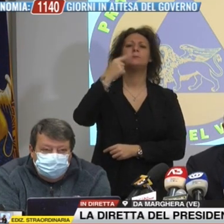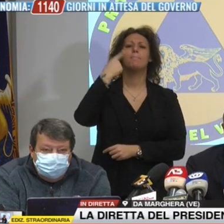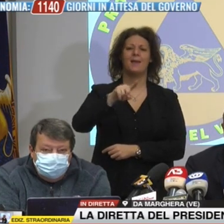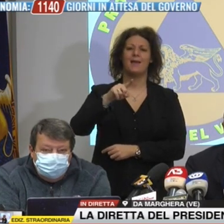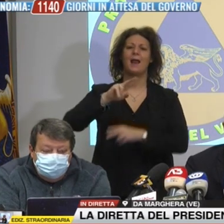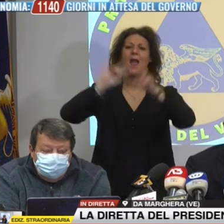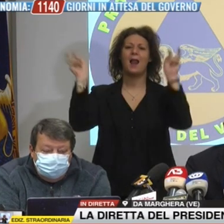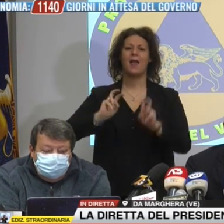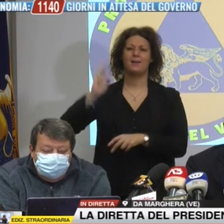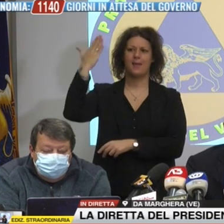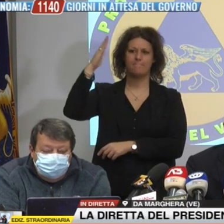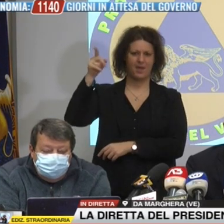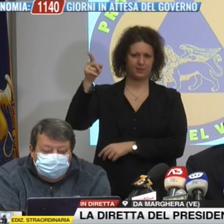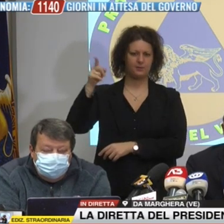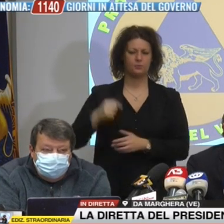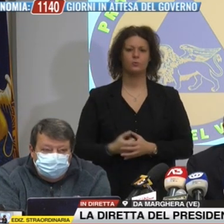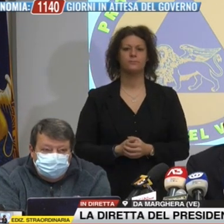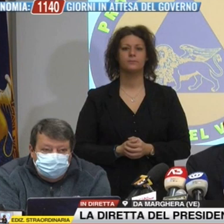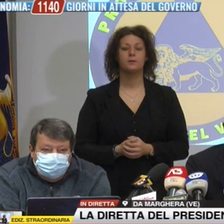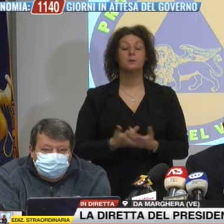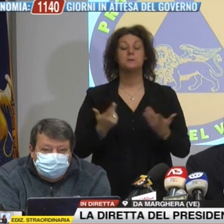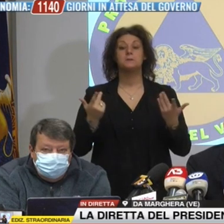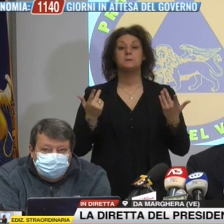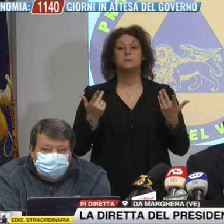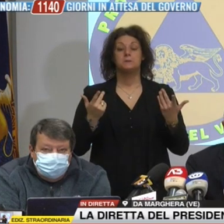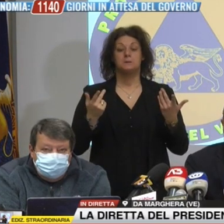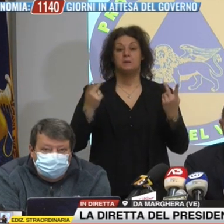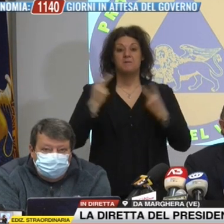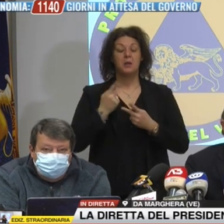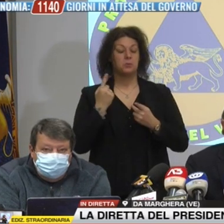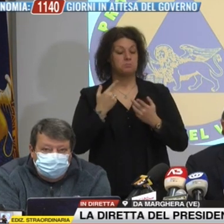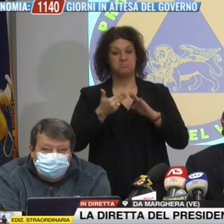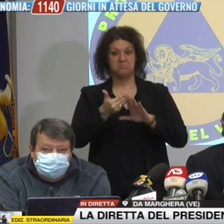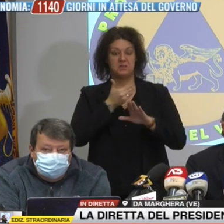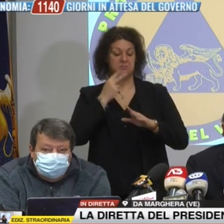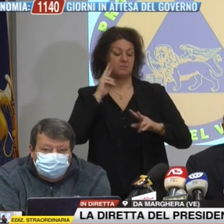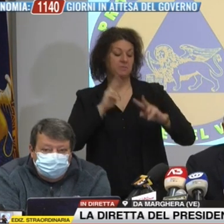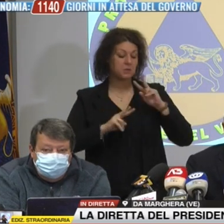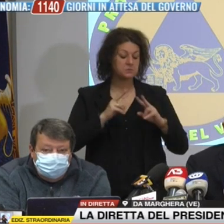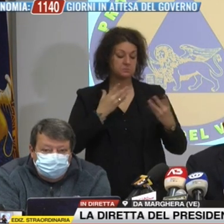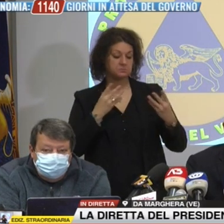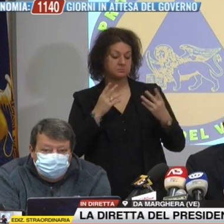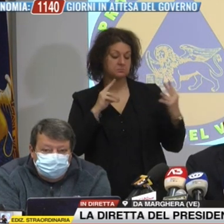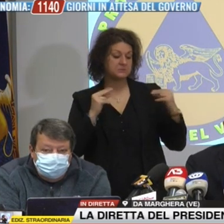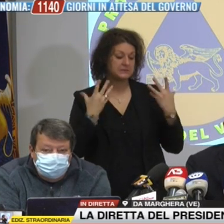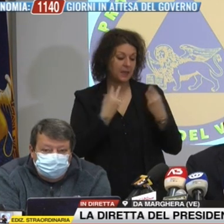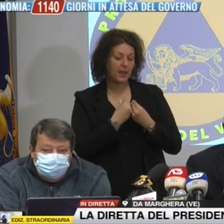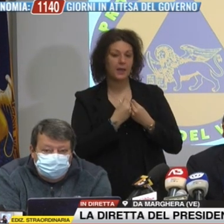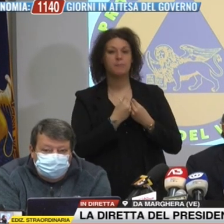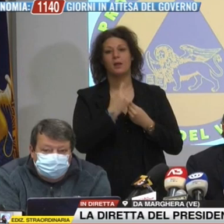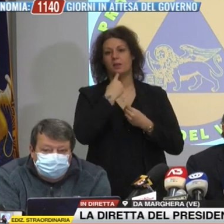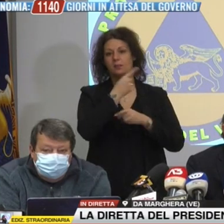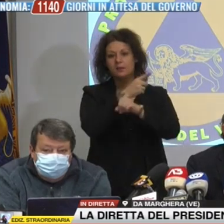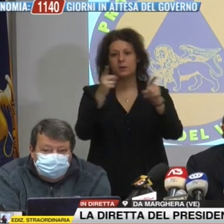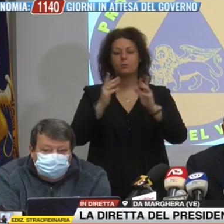che è un'informazione che vogliamo dare. Stavamo valutando, io ho detto, vabbè, ma facciamo un appello, e un appello lo devo